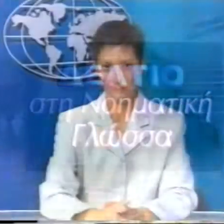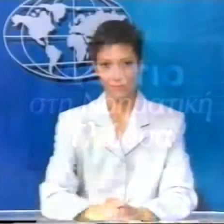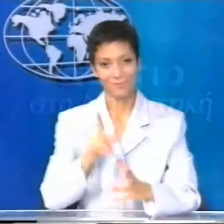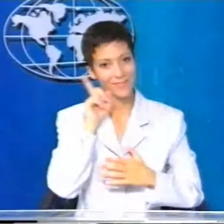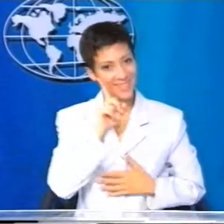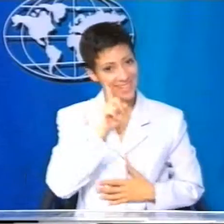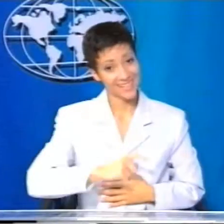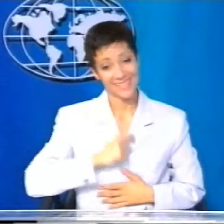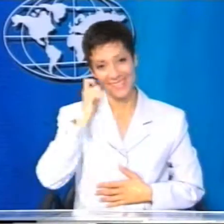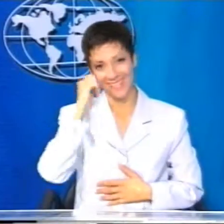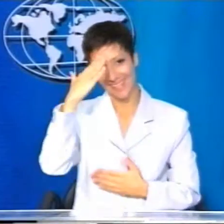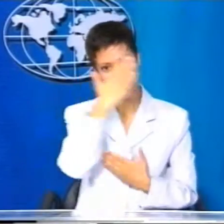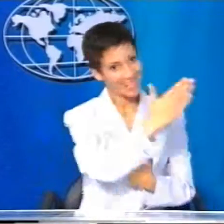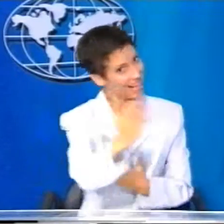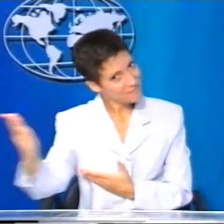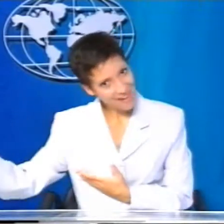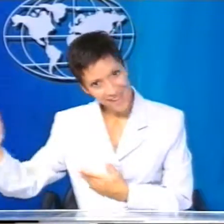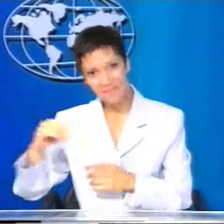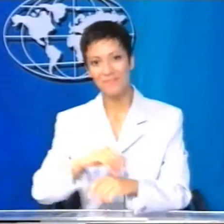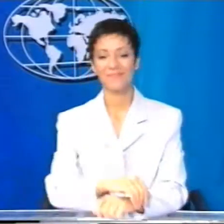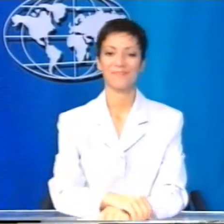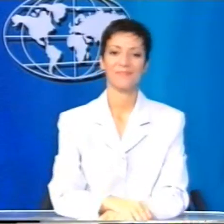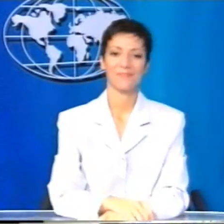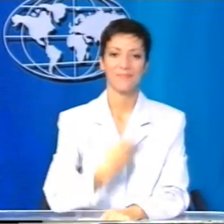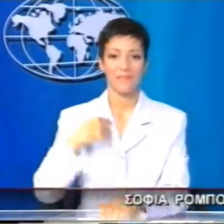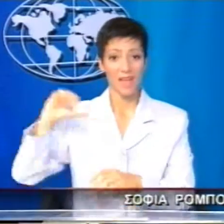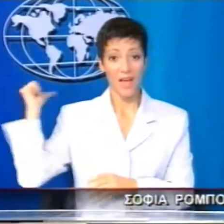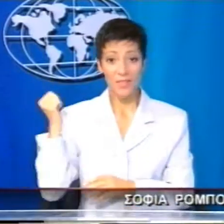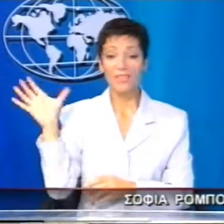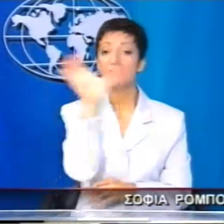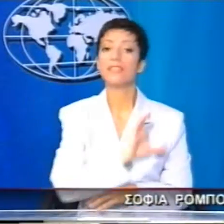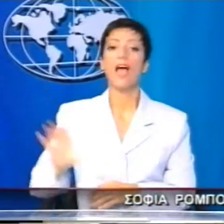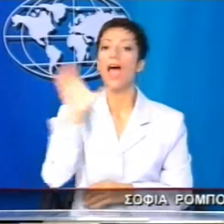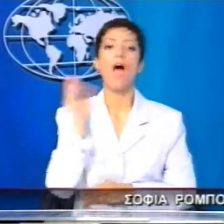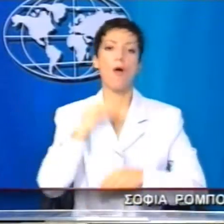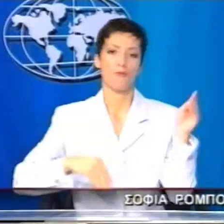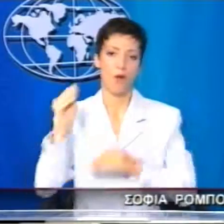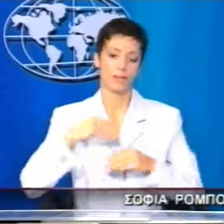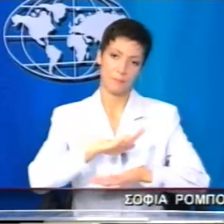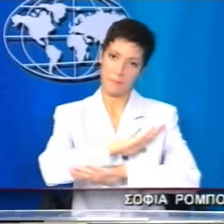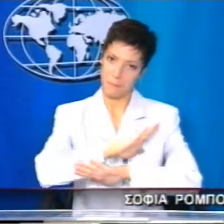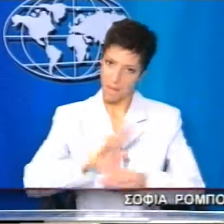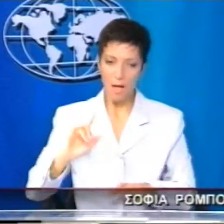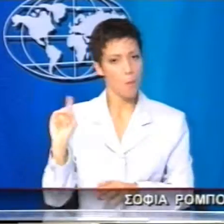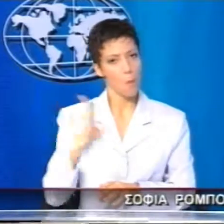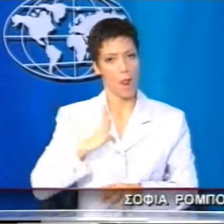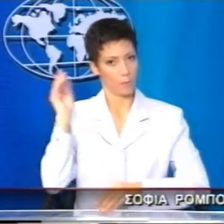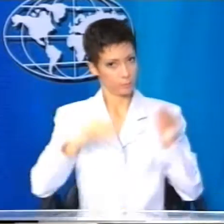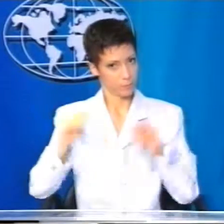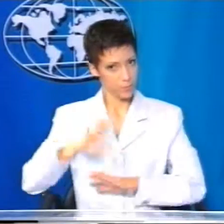Κυρίες και κύριοι, καλημέρα σας. Κορυφώθηκε η αναμέτρηση μεταξύ των κομμάτων στις χθεσινές εκλογές για την ανάδειξη των βουλευτών που θα